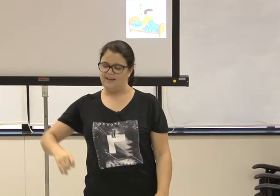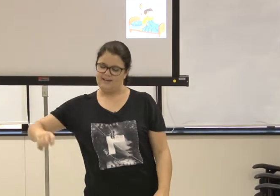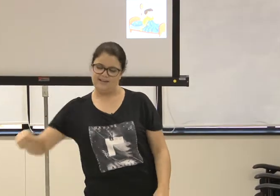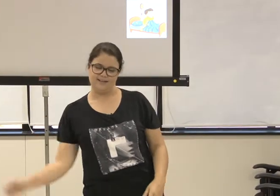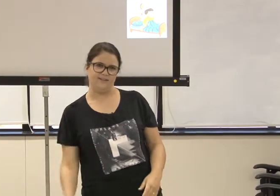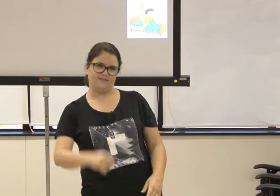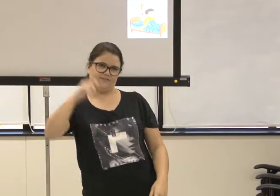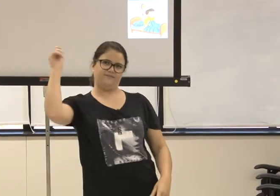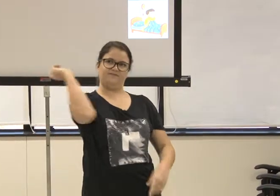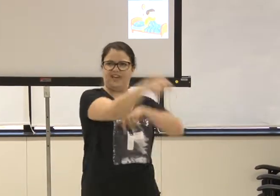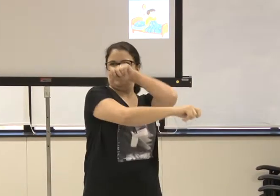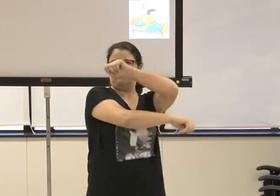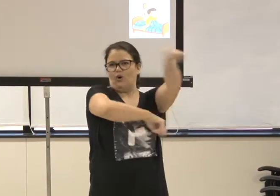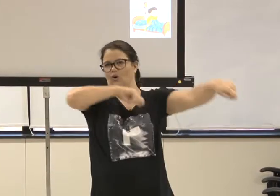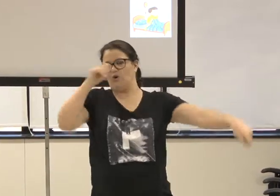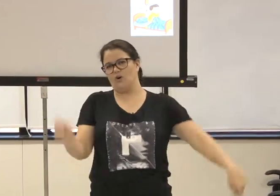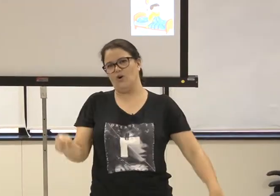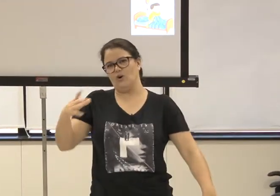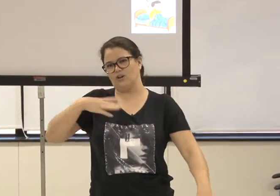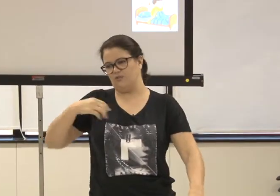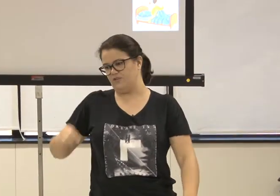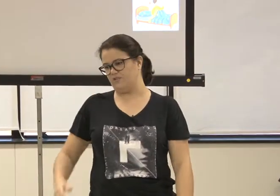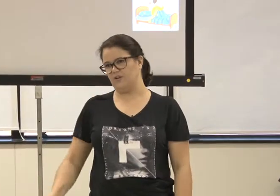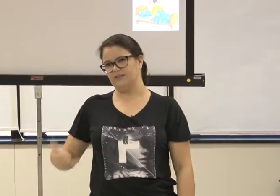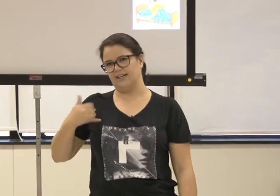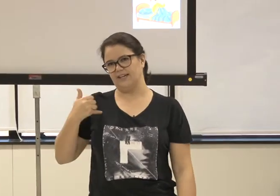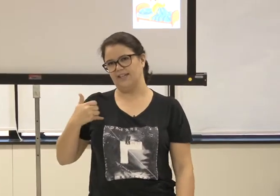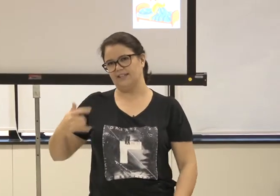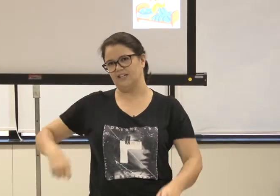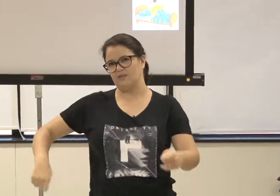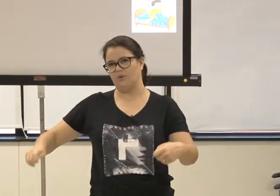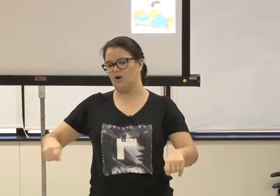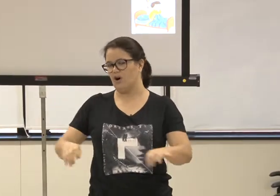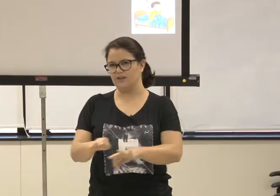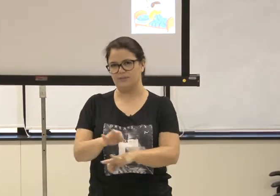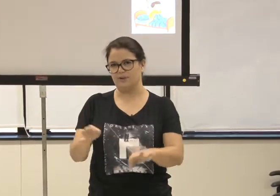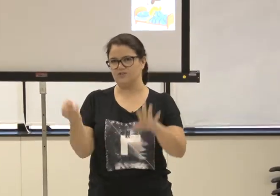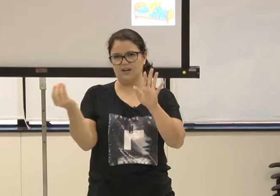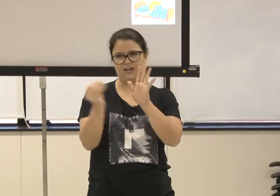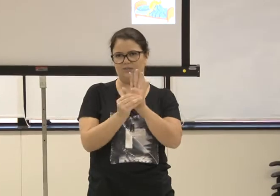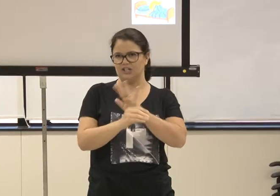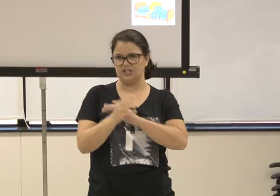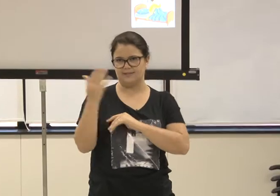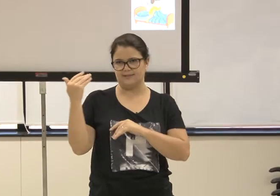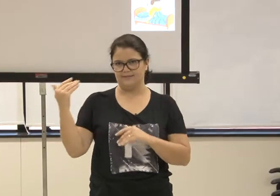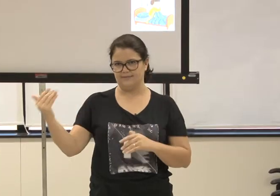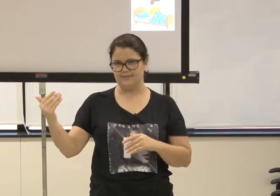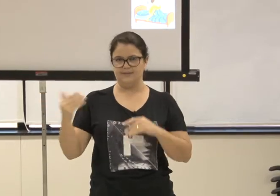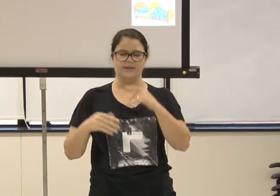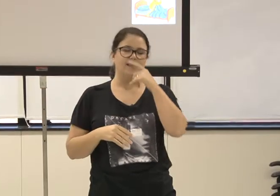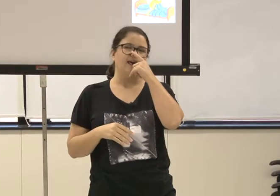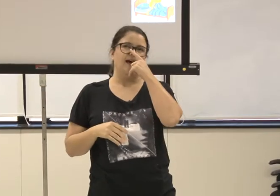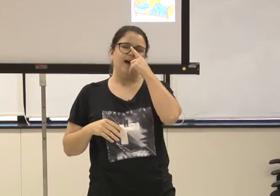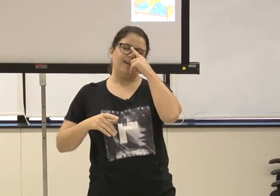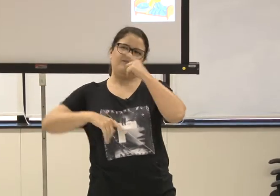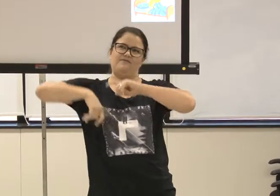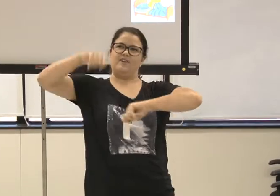A criança fez, borrocou, que o filho, quando está naquela idade que borroca, você pode falar que é um artista. Aí fez, não sei